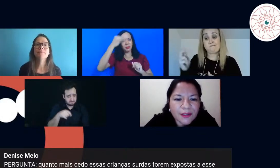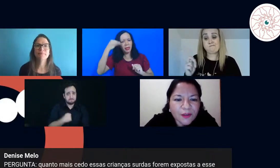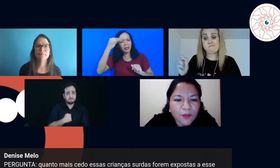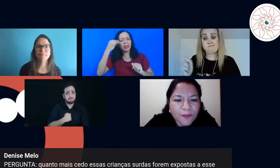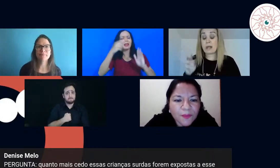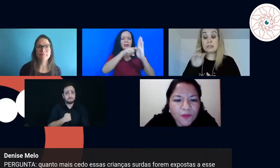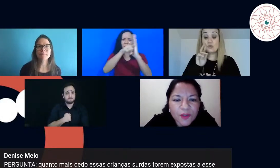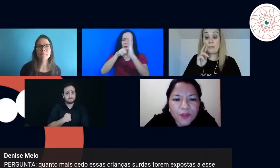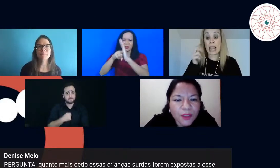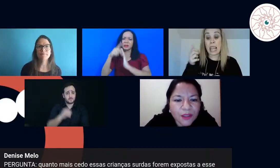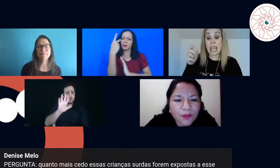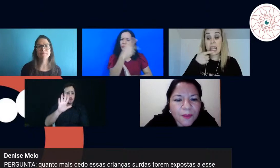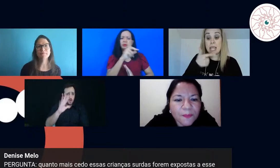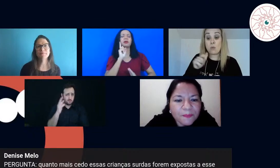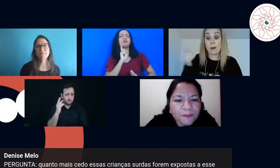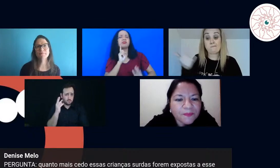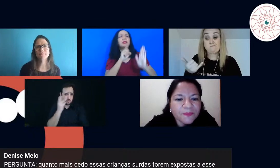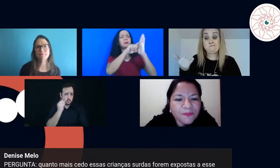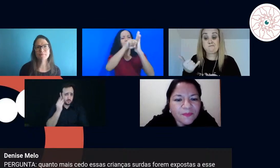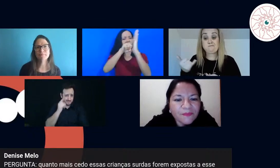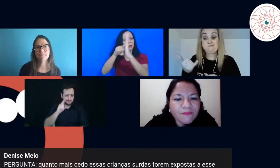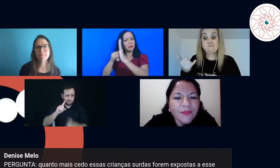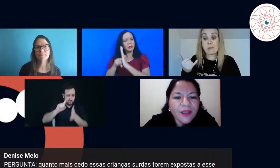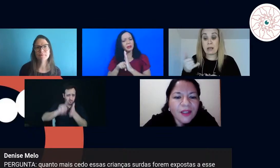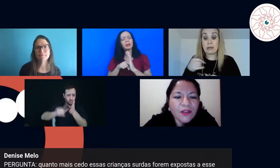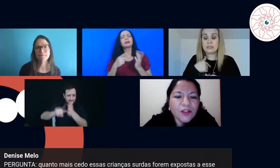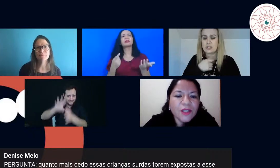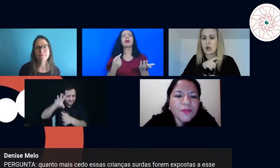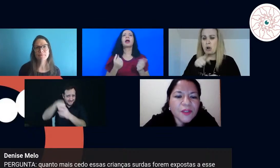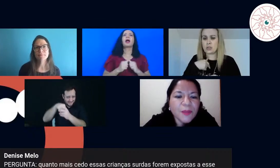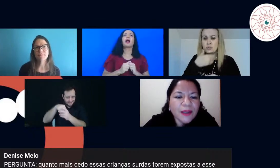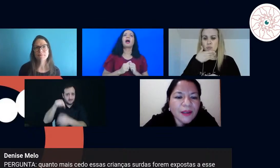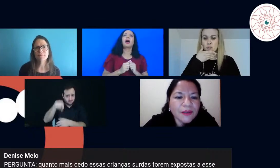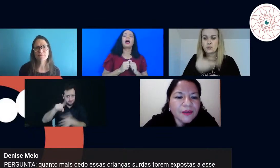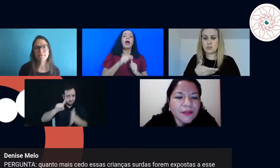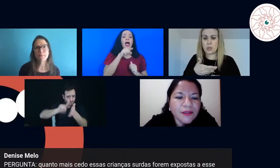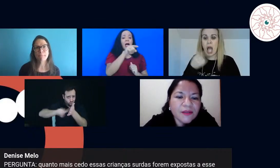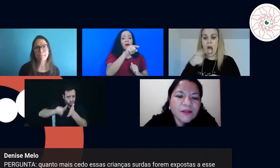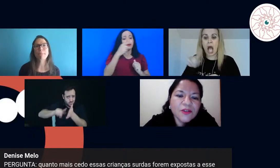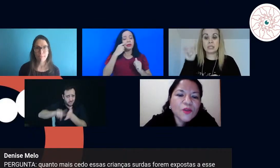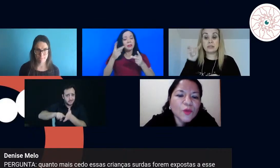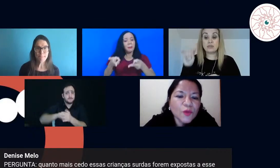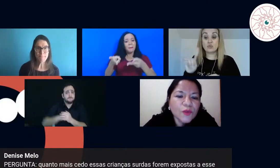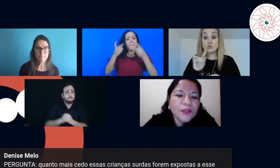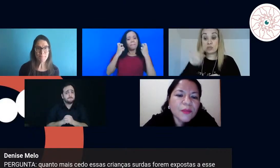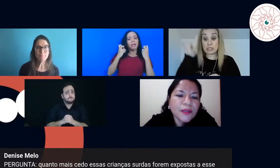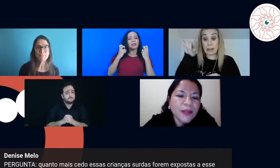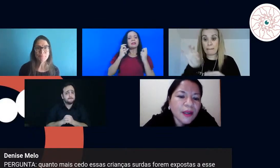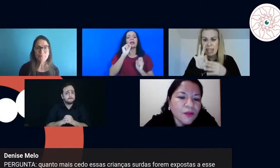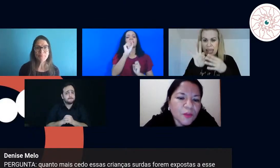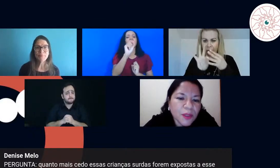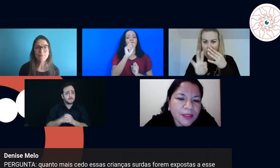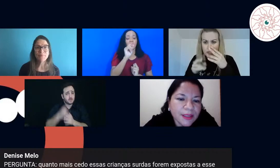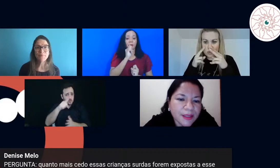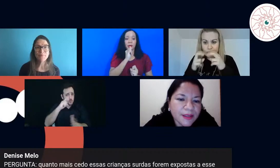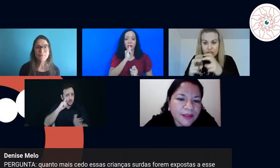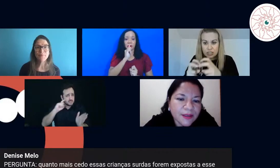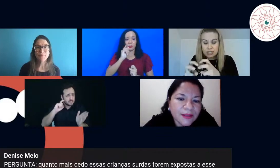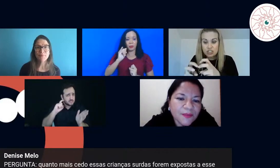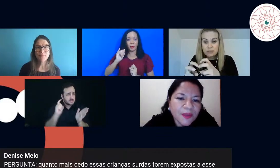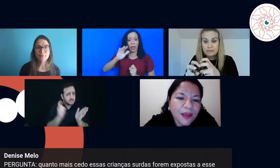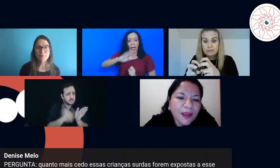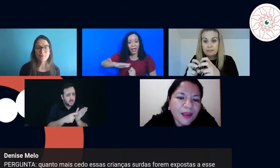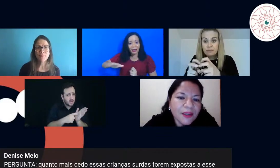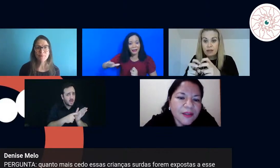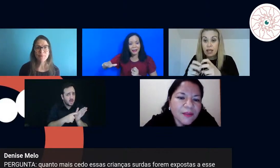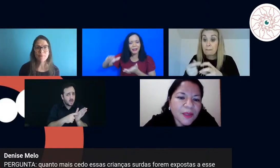segunda língua. E nós temos experiências de estudos e também dados de pesquisas em